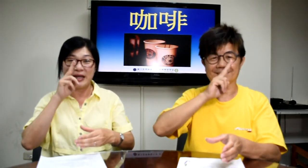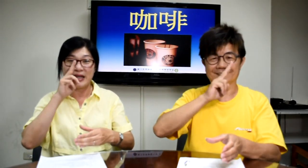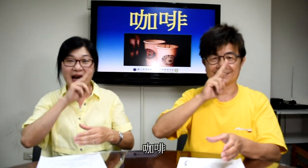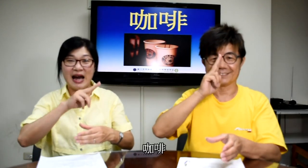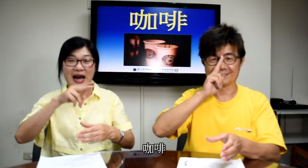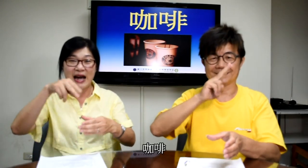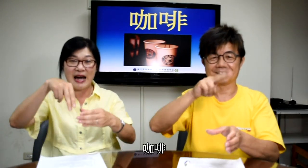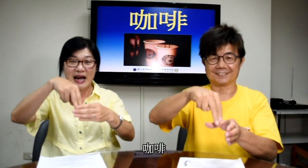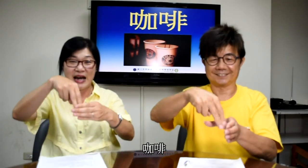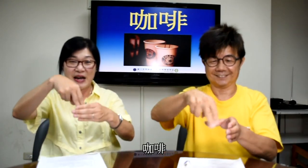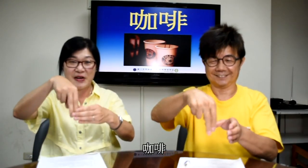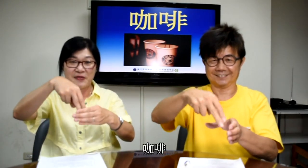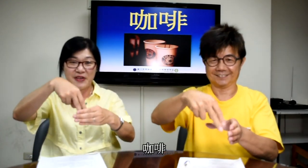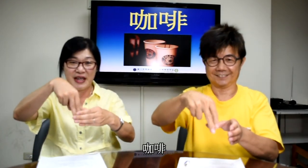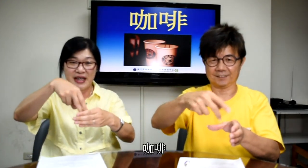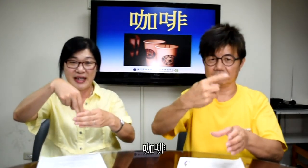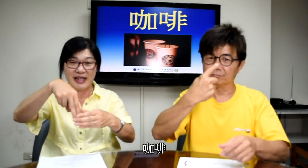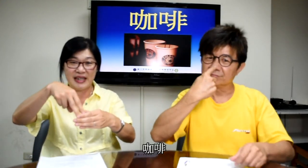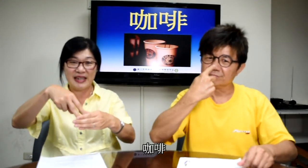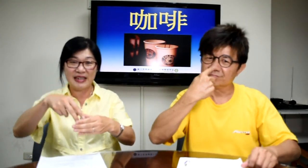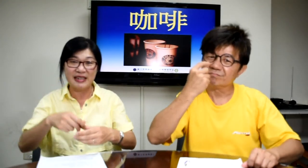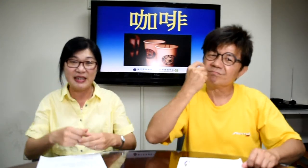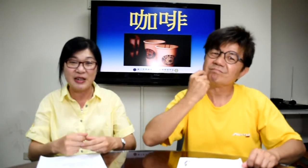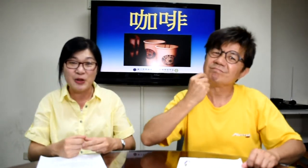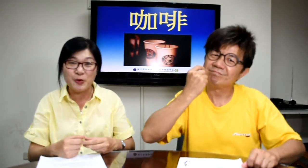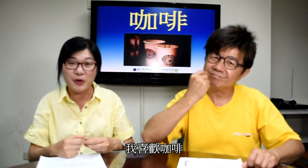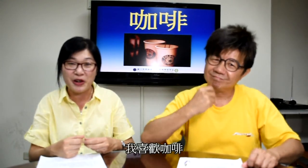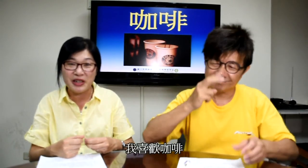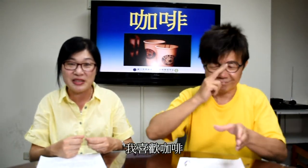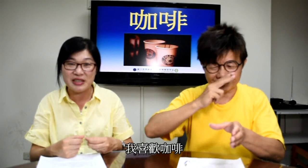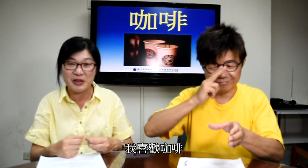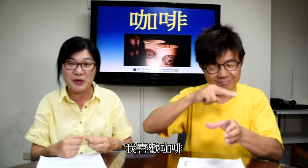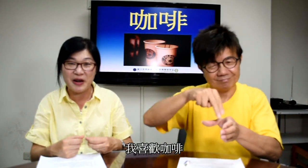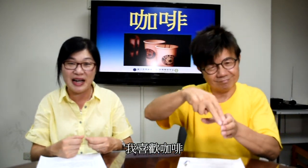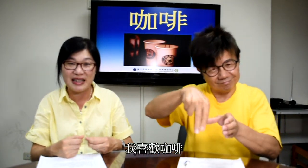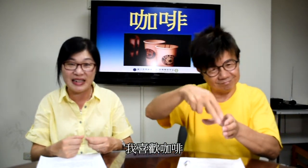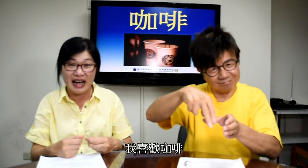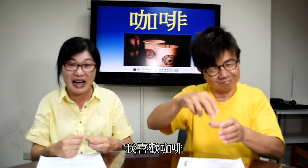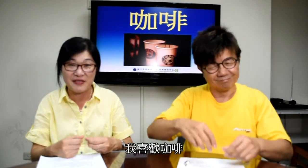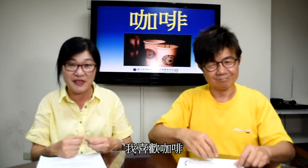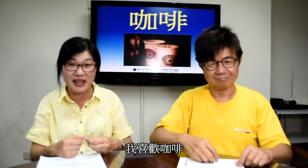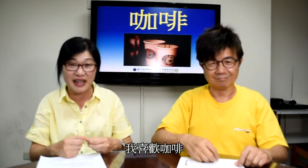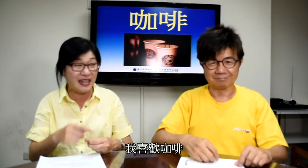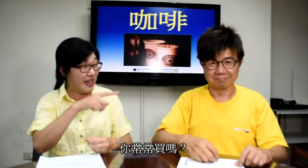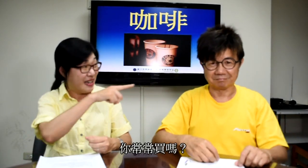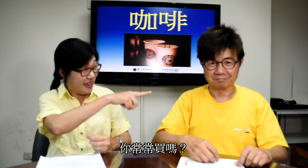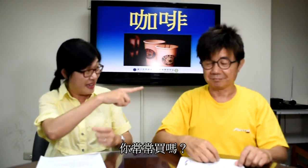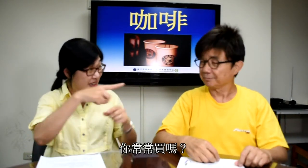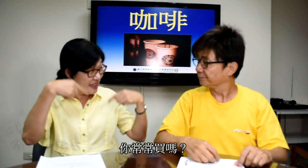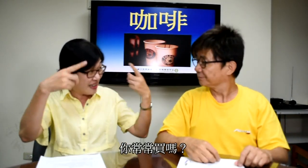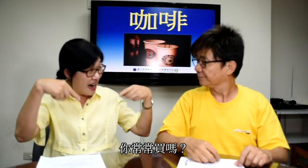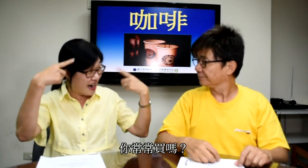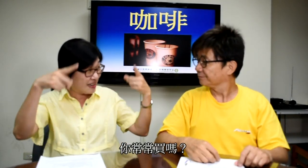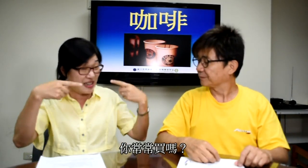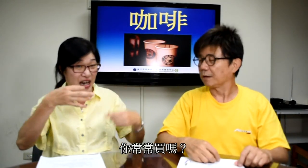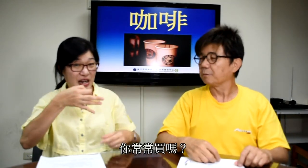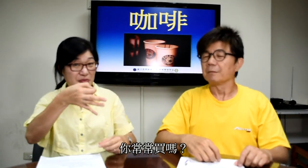咖啡。我喜欢咖啡，你常常买